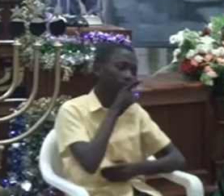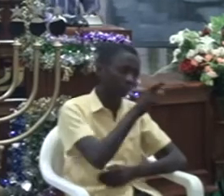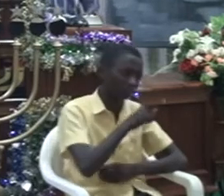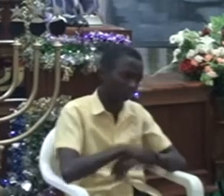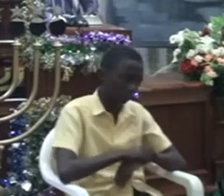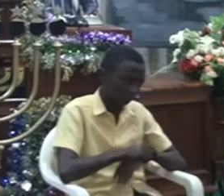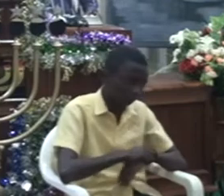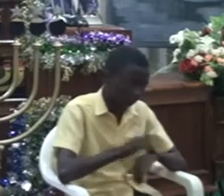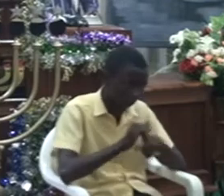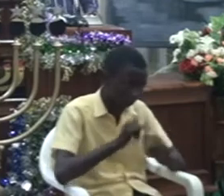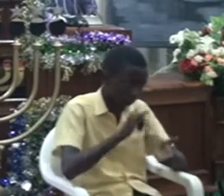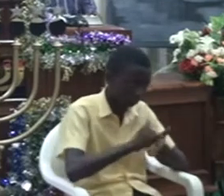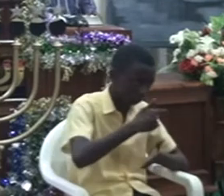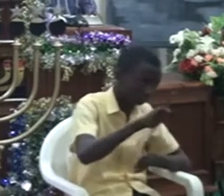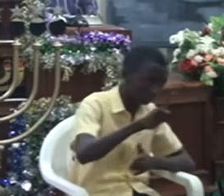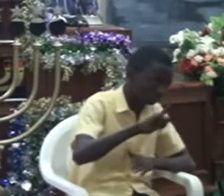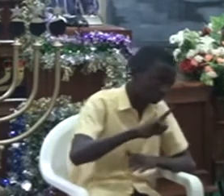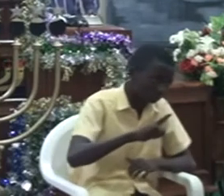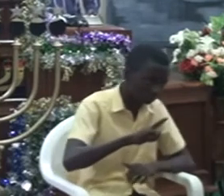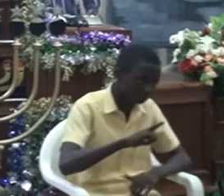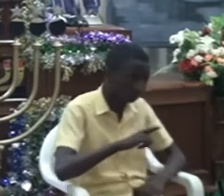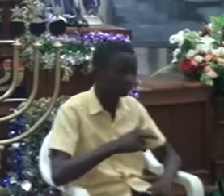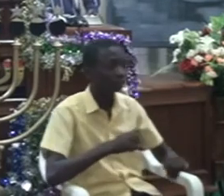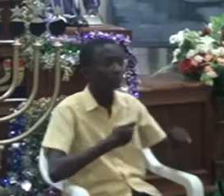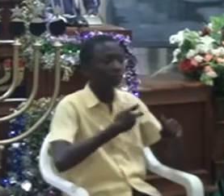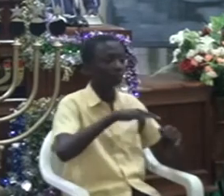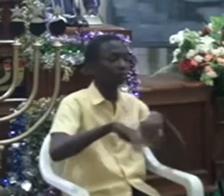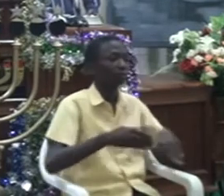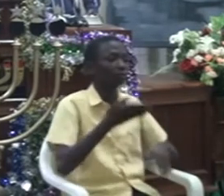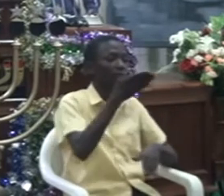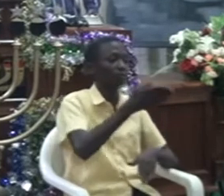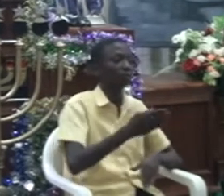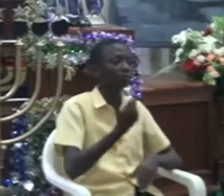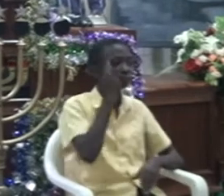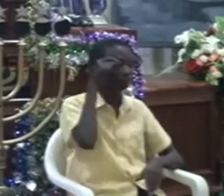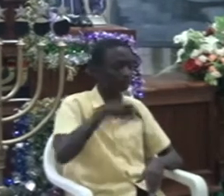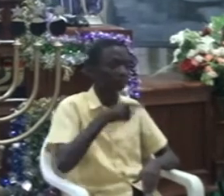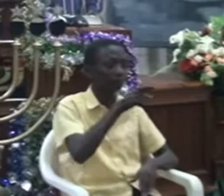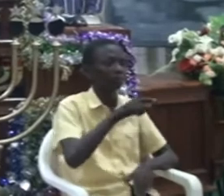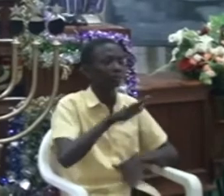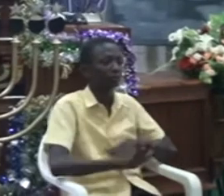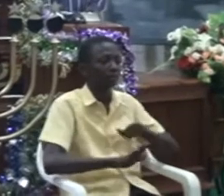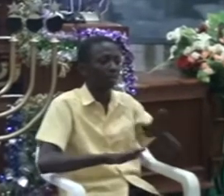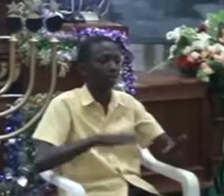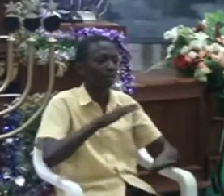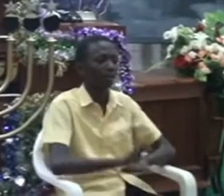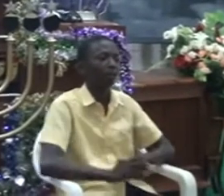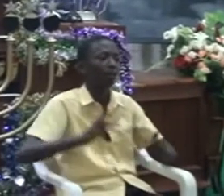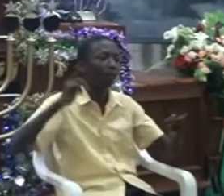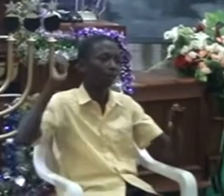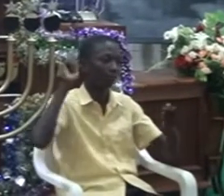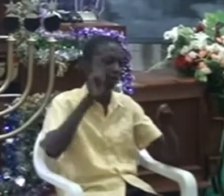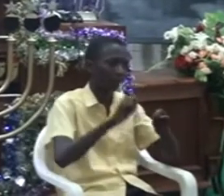Toi, oui, si c'est lui, comme ni yeye, il fera en sorte que tu marches dans ses voies jusqu'à la